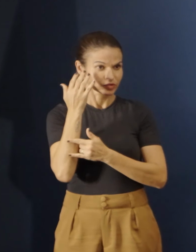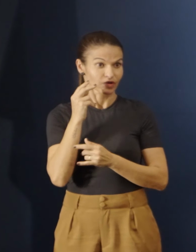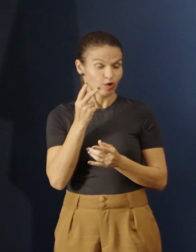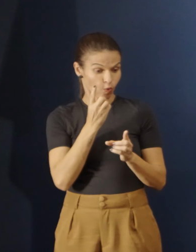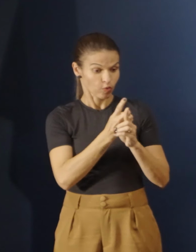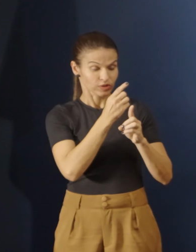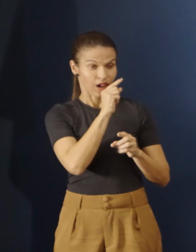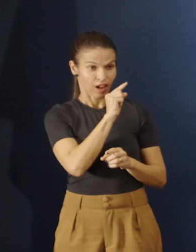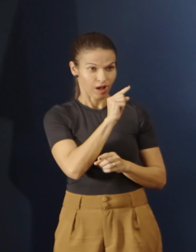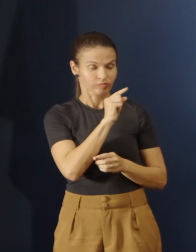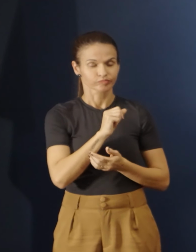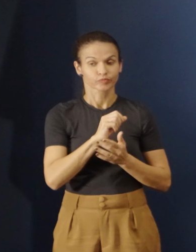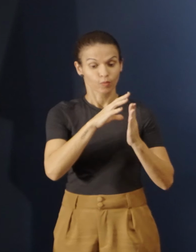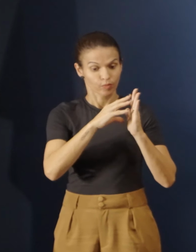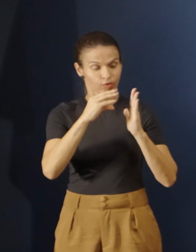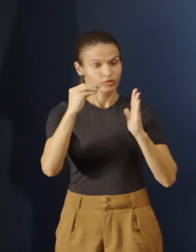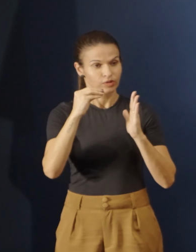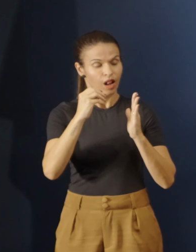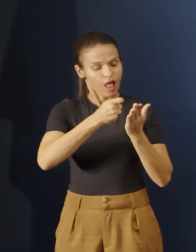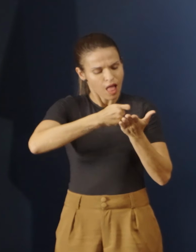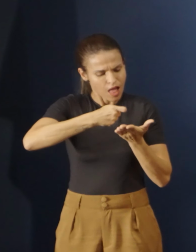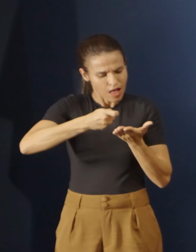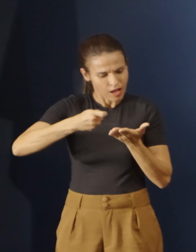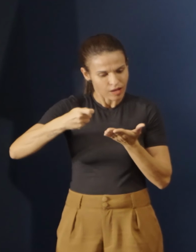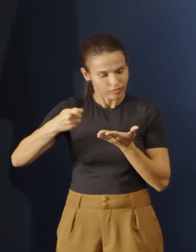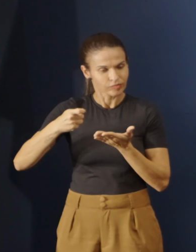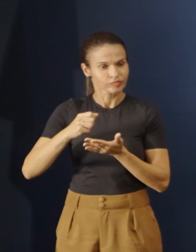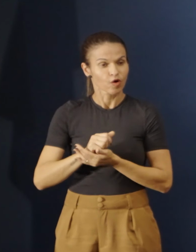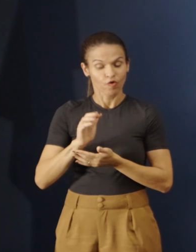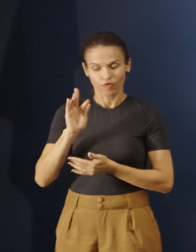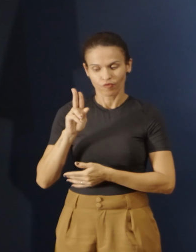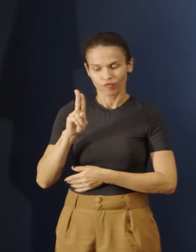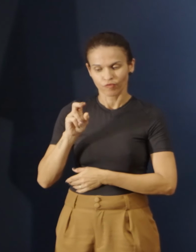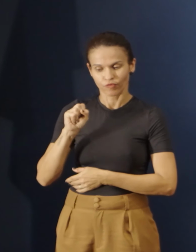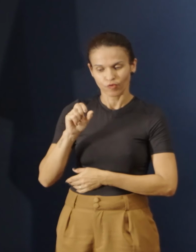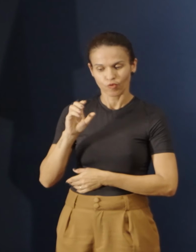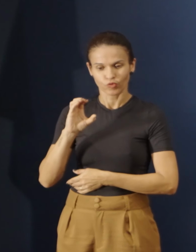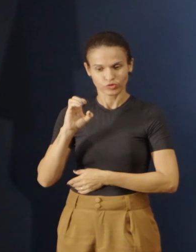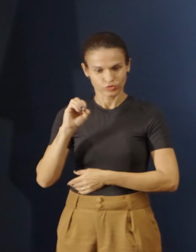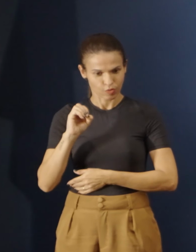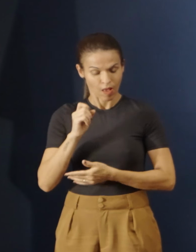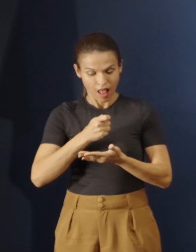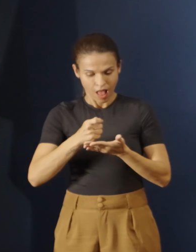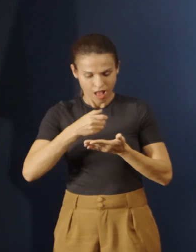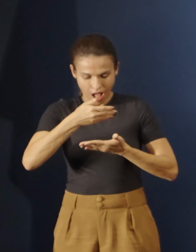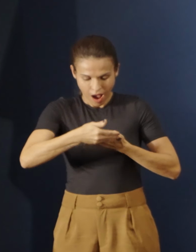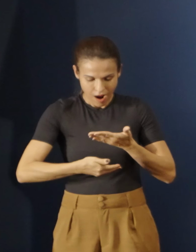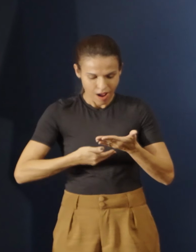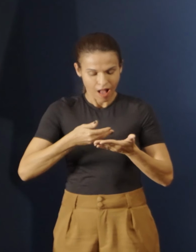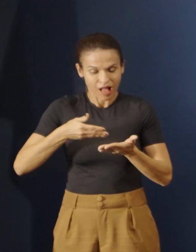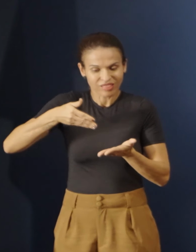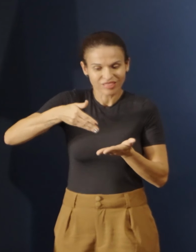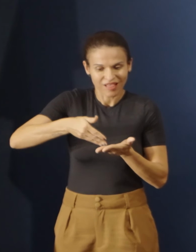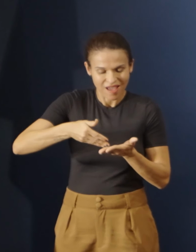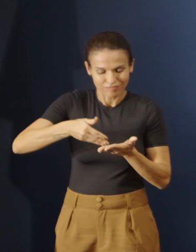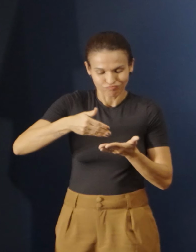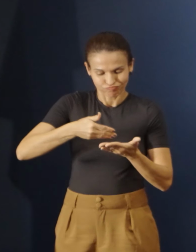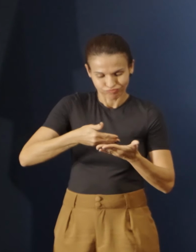lá. O exemplar, ele é rabiscado pelo Rosário Fusco, da capa, ele rabisca na capa, até na